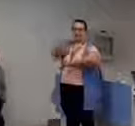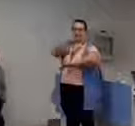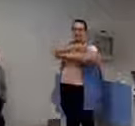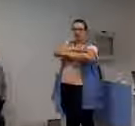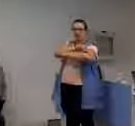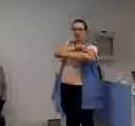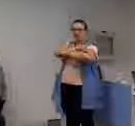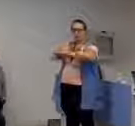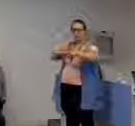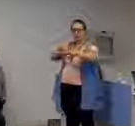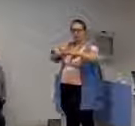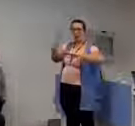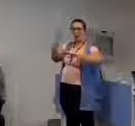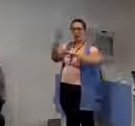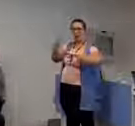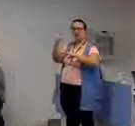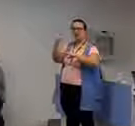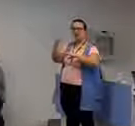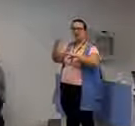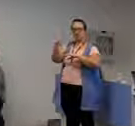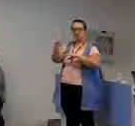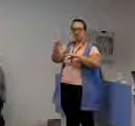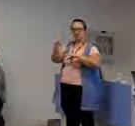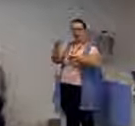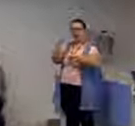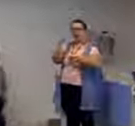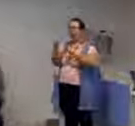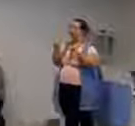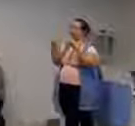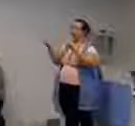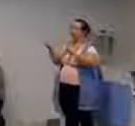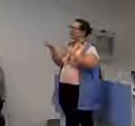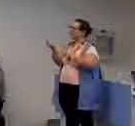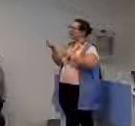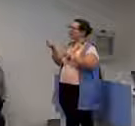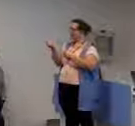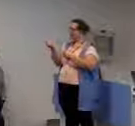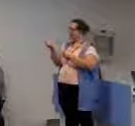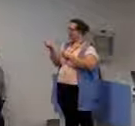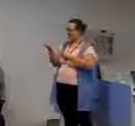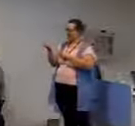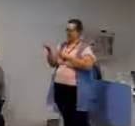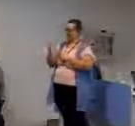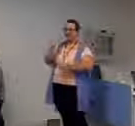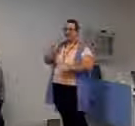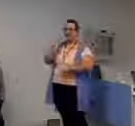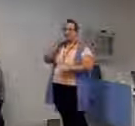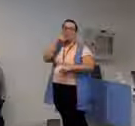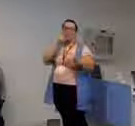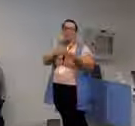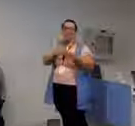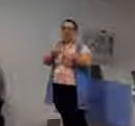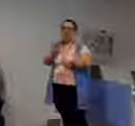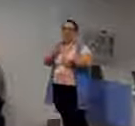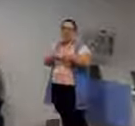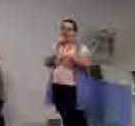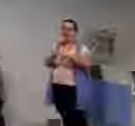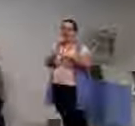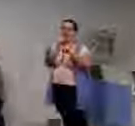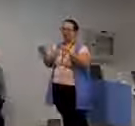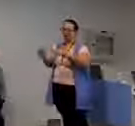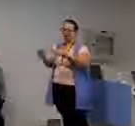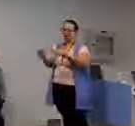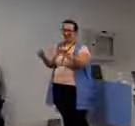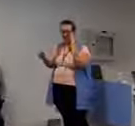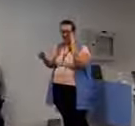chapa. Eu preciso dar essa informação com precisão. Então, se eu simular o one step, bater de uma vez só, eu não tenho o blank